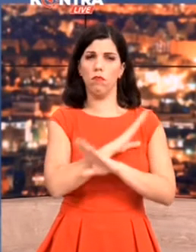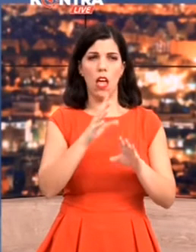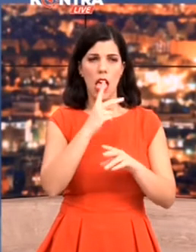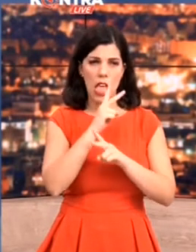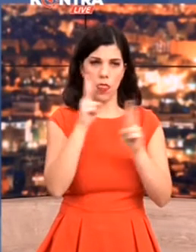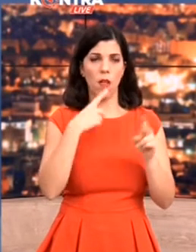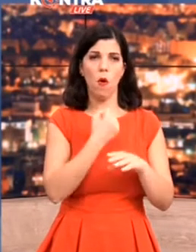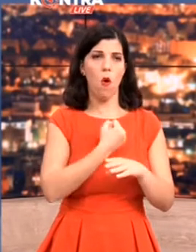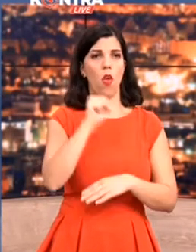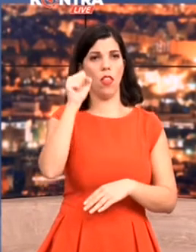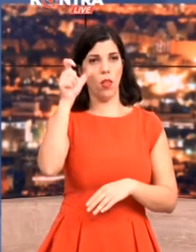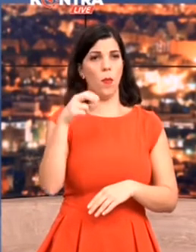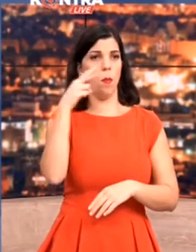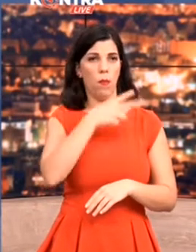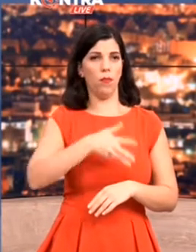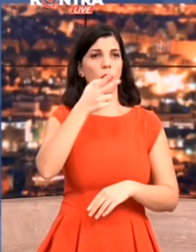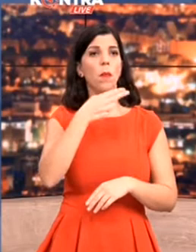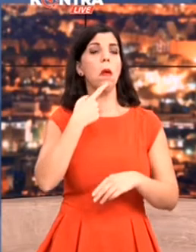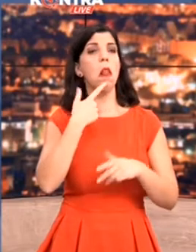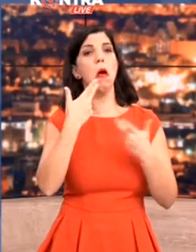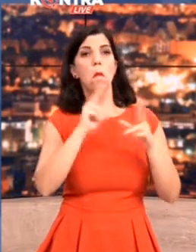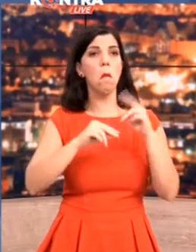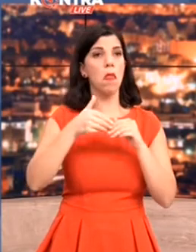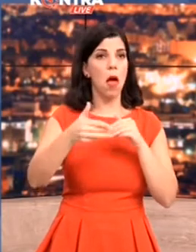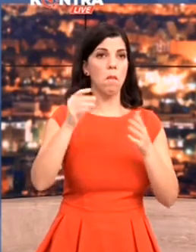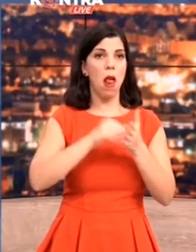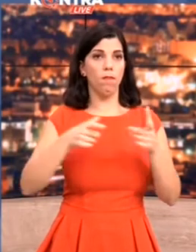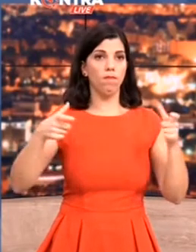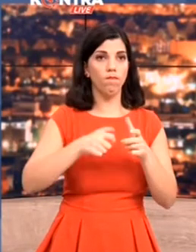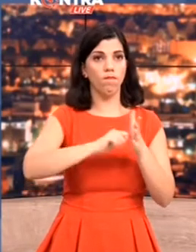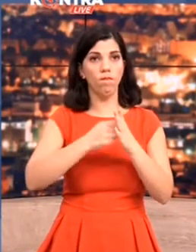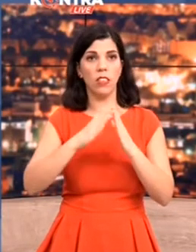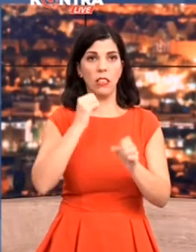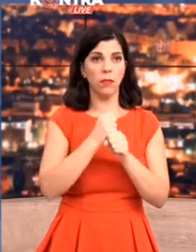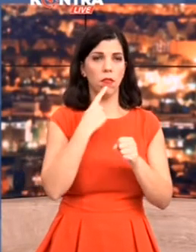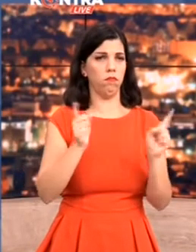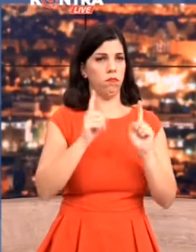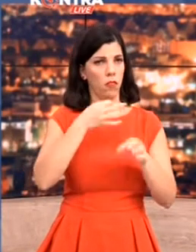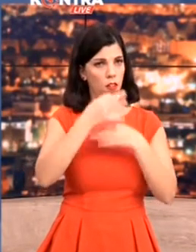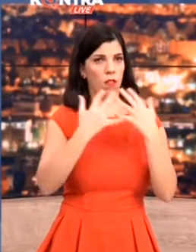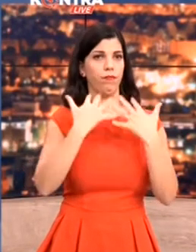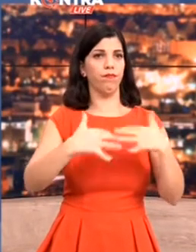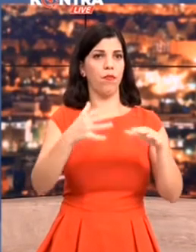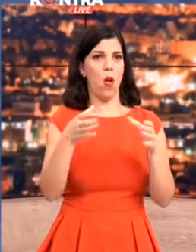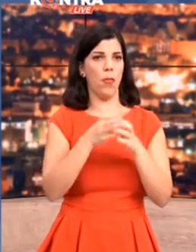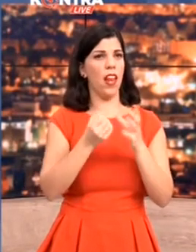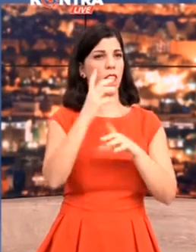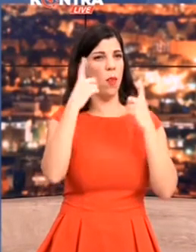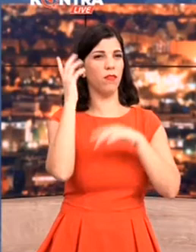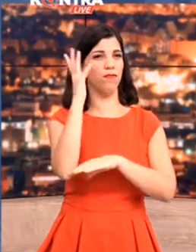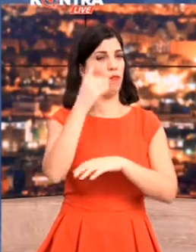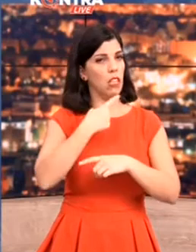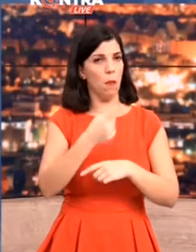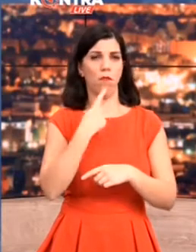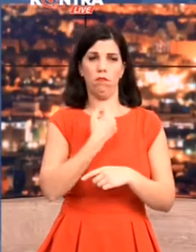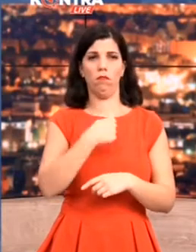του Πρωθυπουργού Κυριάκου Μητσοτάκη για ενδεχόμενο lockdown, όπως ξεκαθάρισε στην ομιλία του στην κοινοβουλευτική ομάδα της Νέας